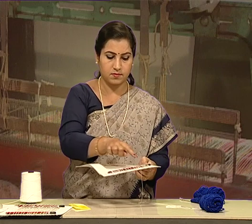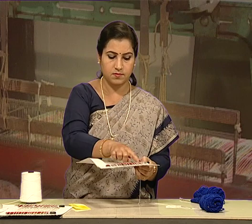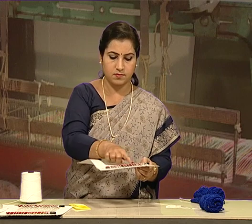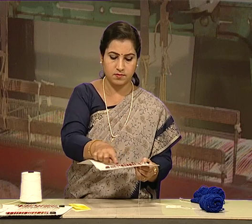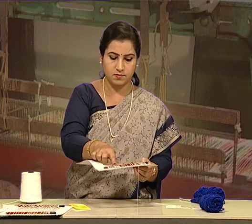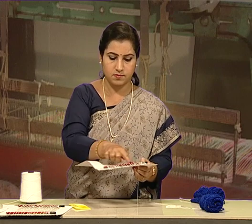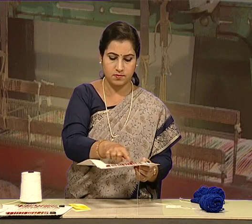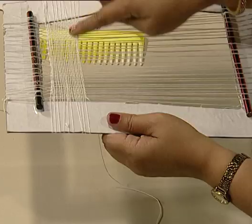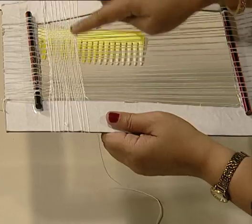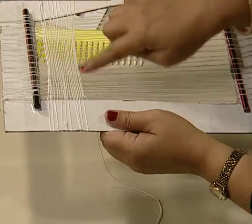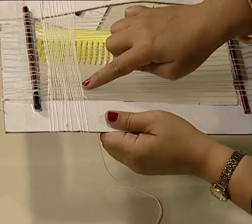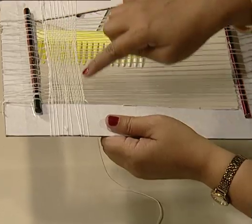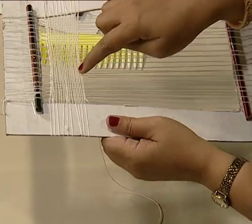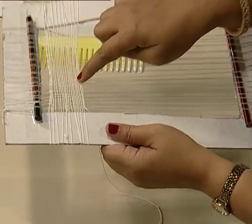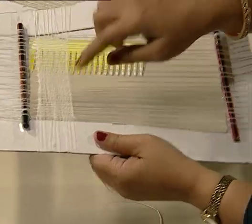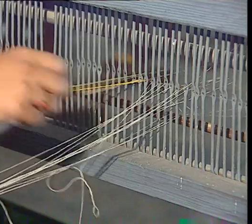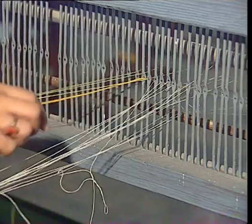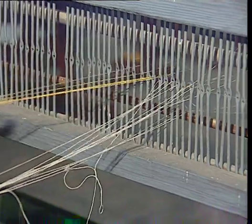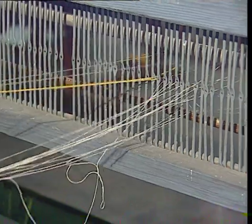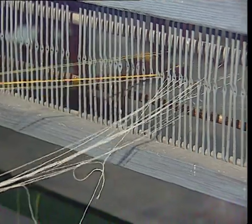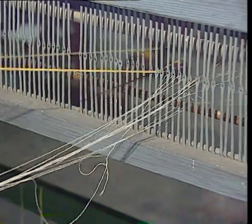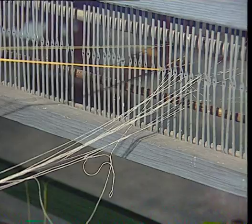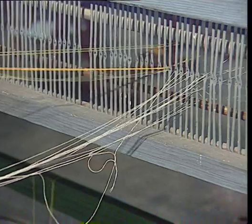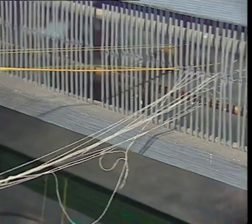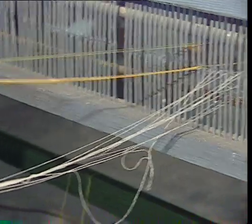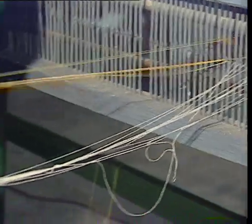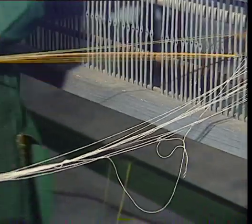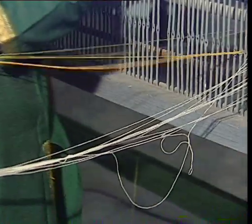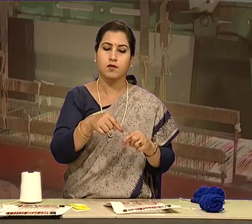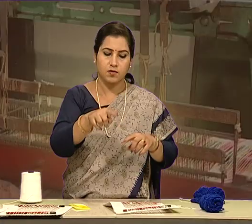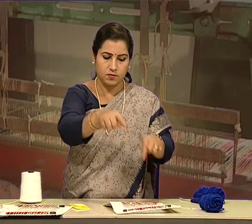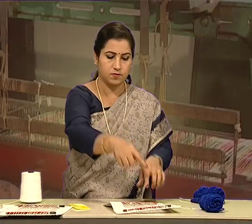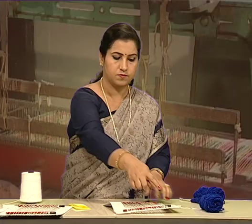वस्त्रों की यह बुनाई करघों पर की जाती है।